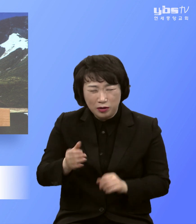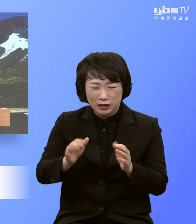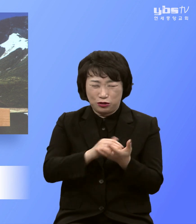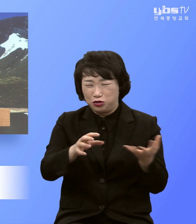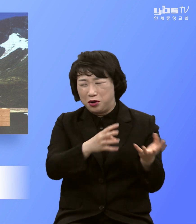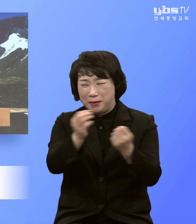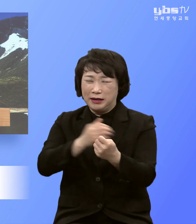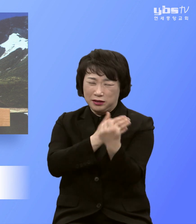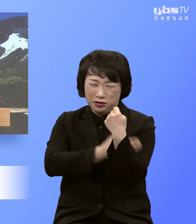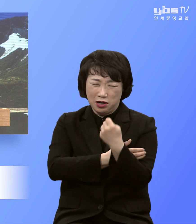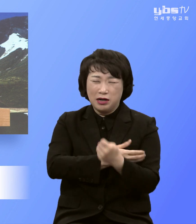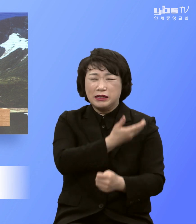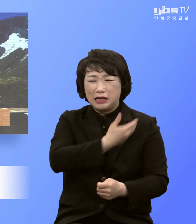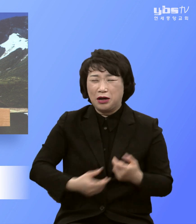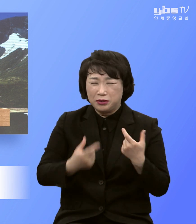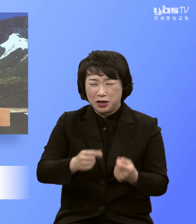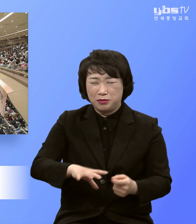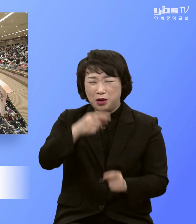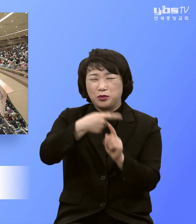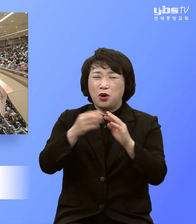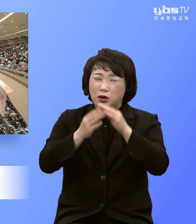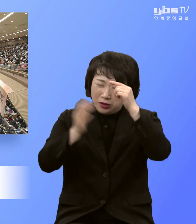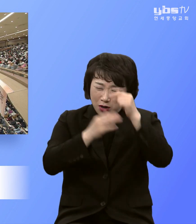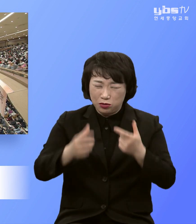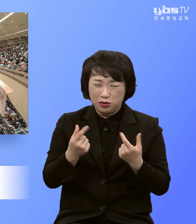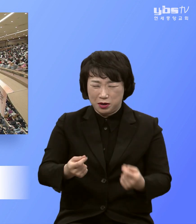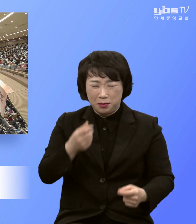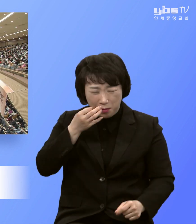같이 초대교인같이 보이게 하옵소서.